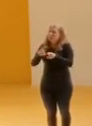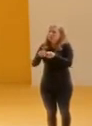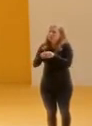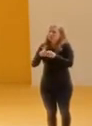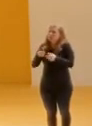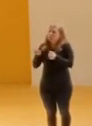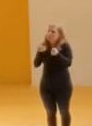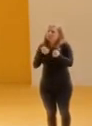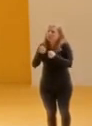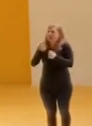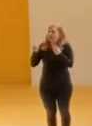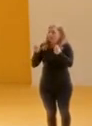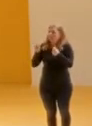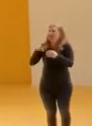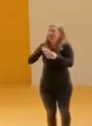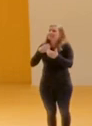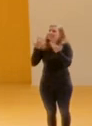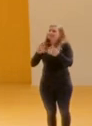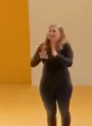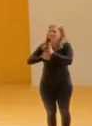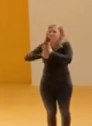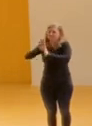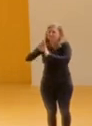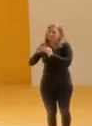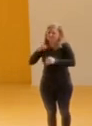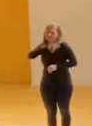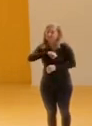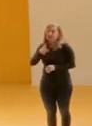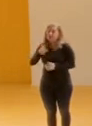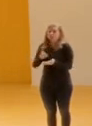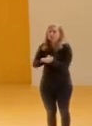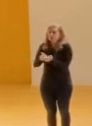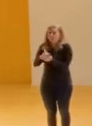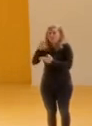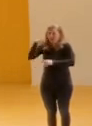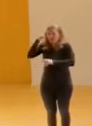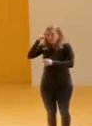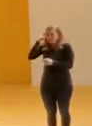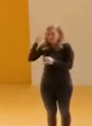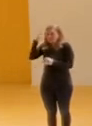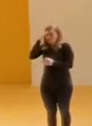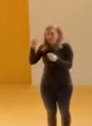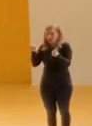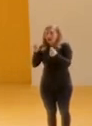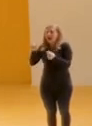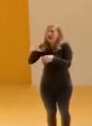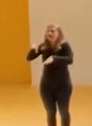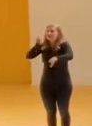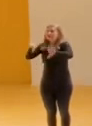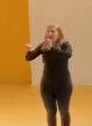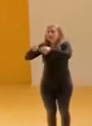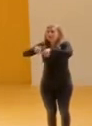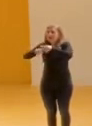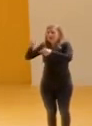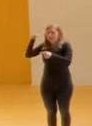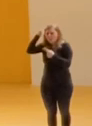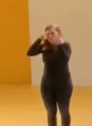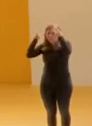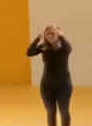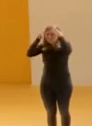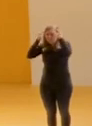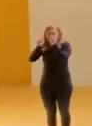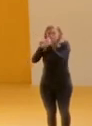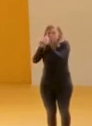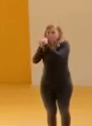używają ekonomiści w maksymalizowaniu zysku chociaż szczury nie rozumieją teorii ekonomii selekcja naturalna wykształciła ich umysły tak że